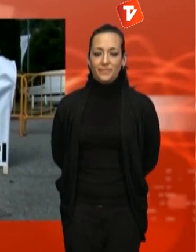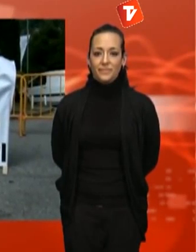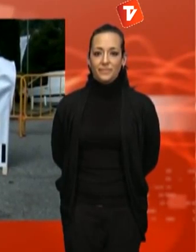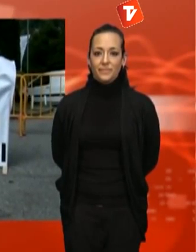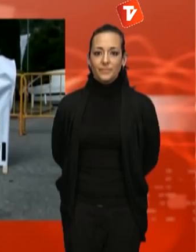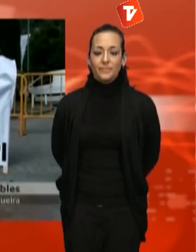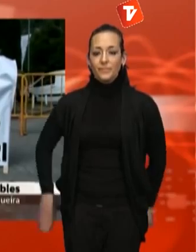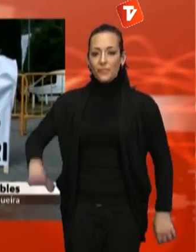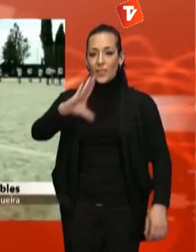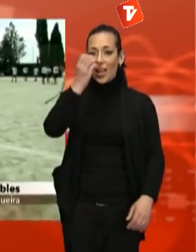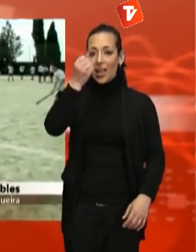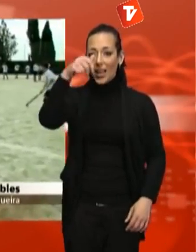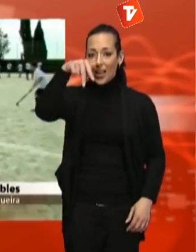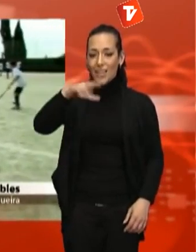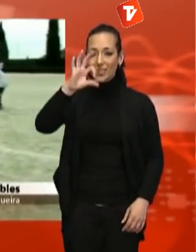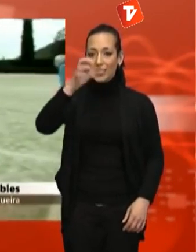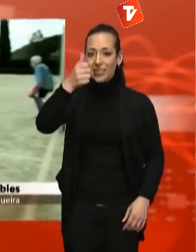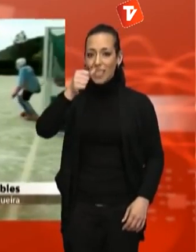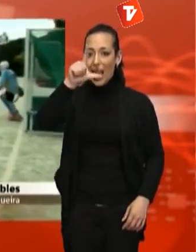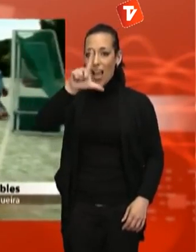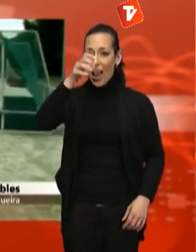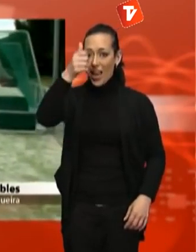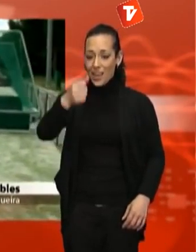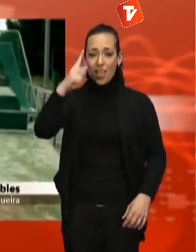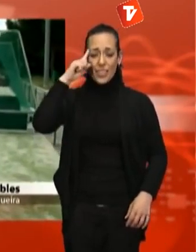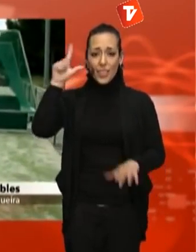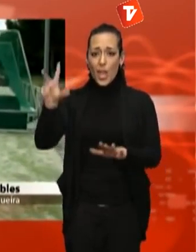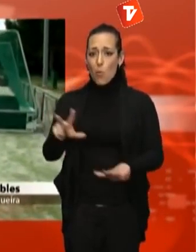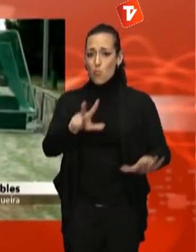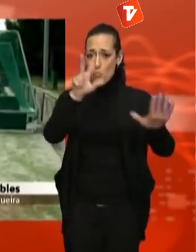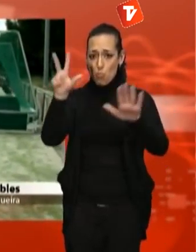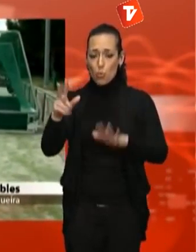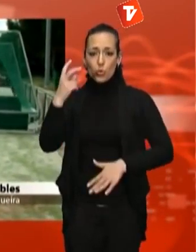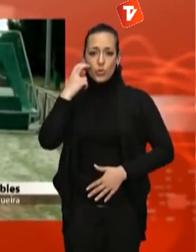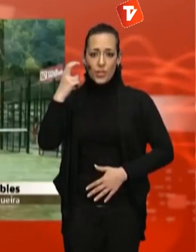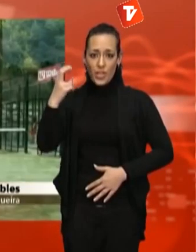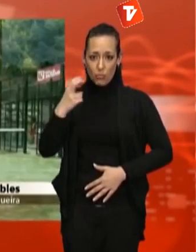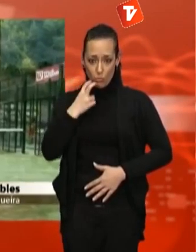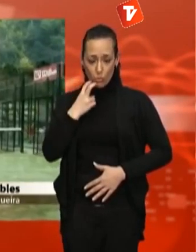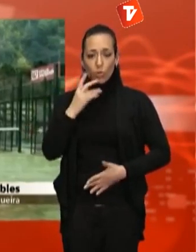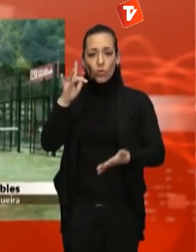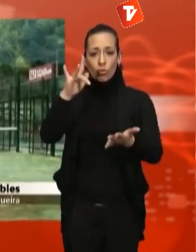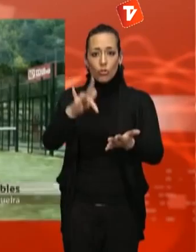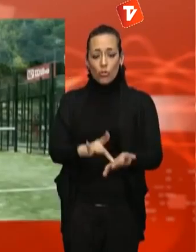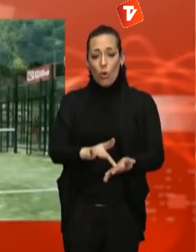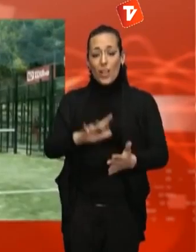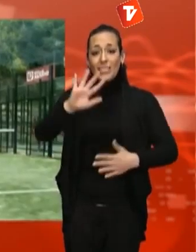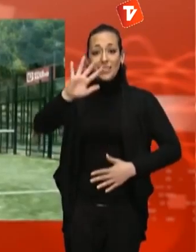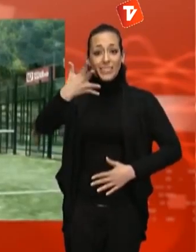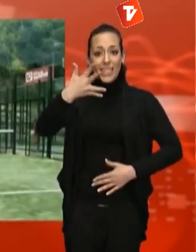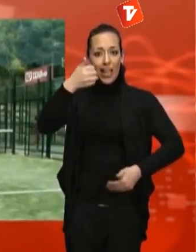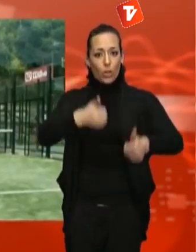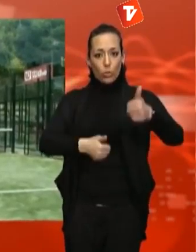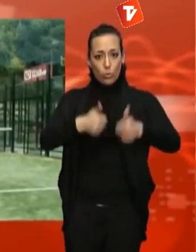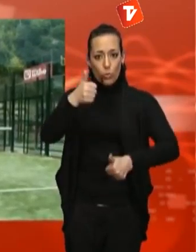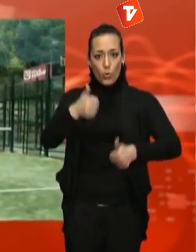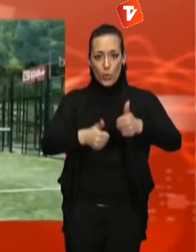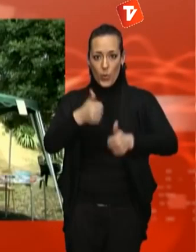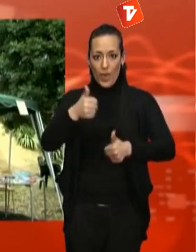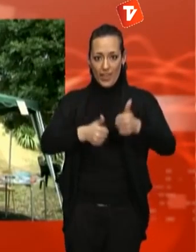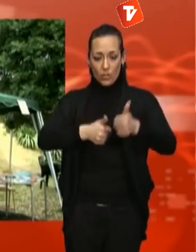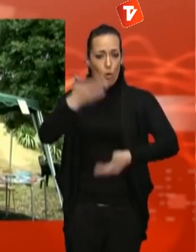Can Sales agafa el relleu de les pedritges i serà el proper 8 de juny l'escenari dels cinquè tornets de hockey solidari. Un cop més, els clubs d